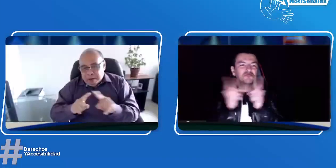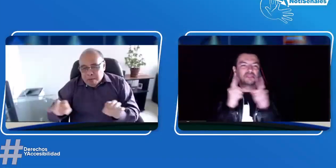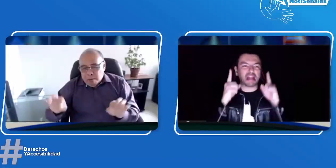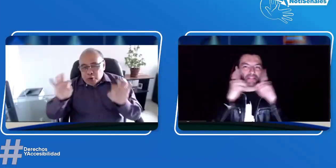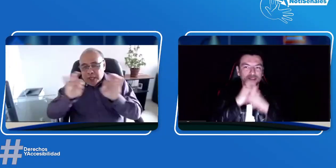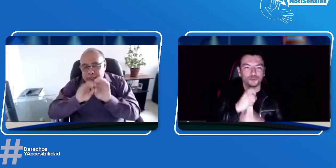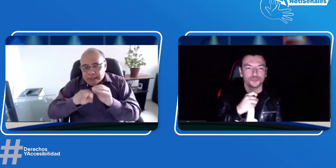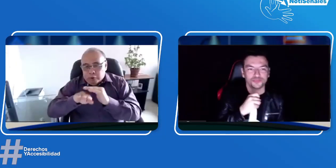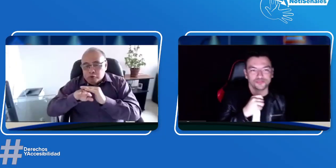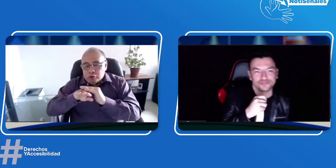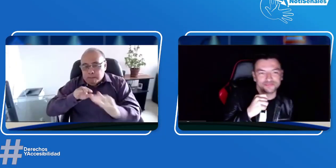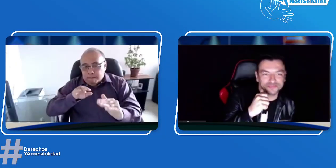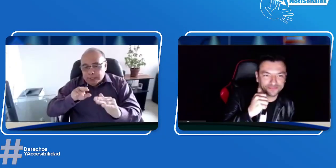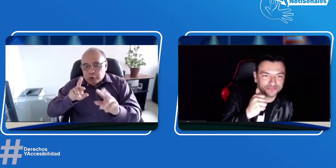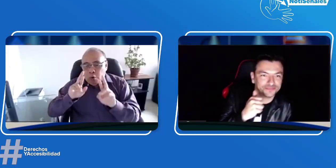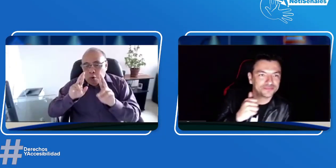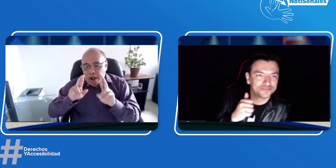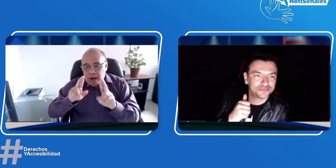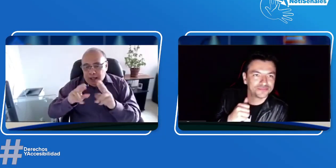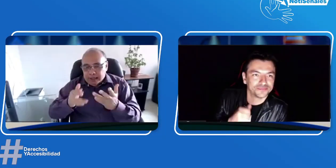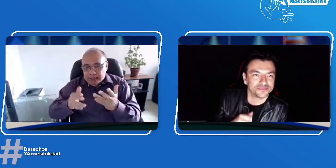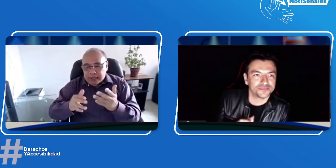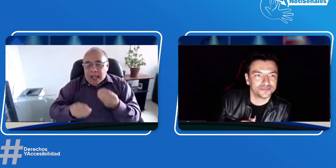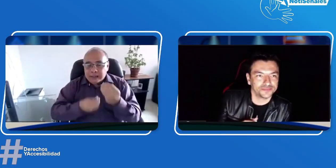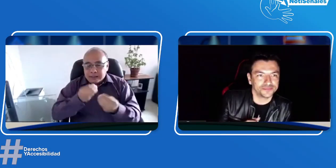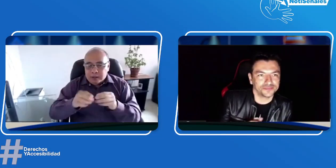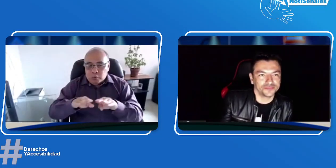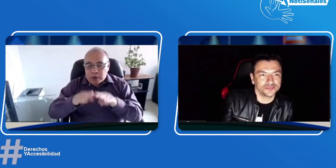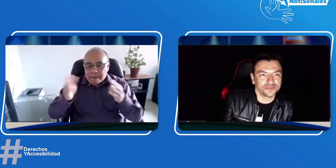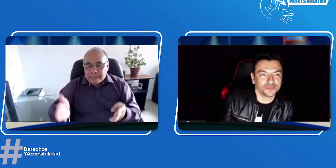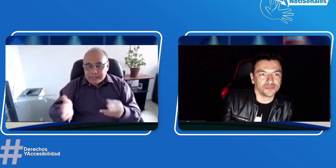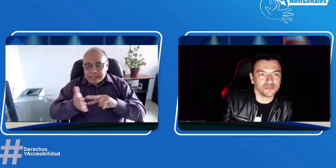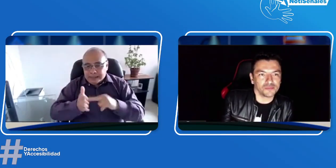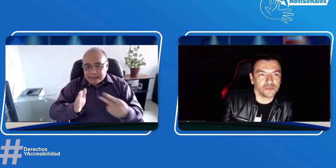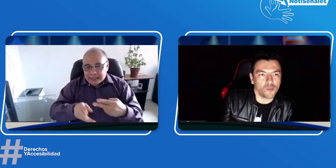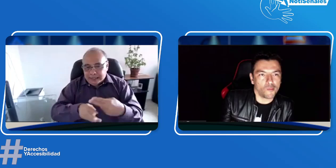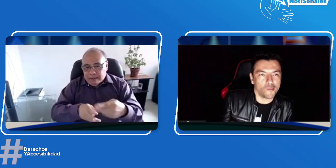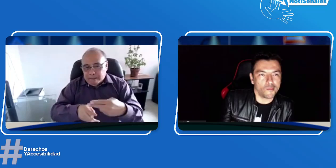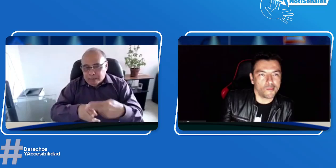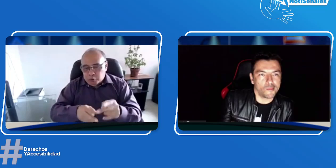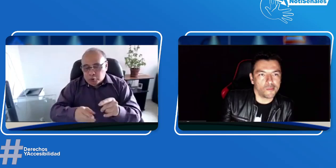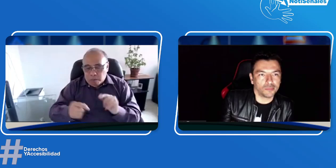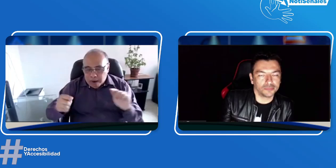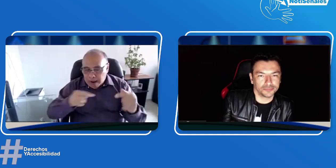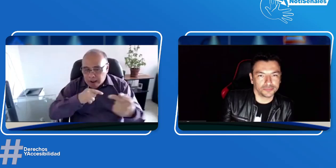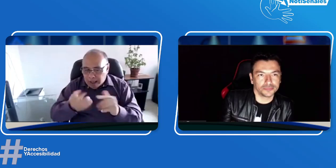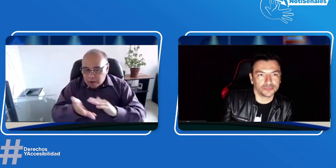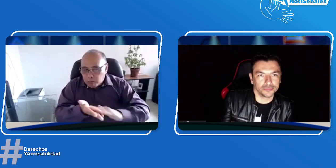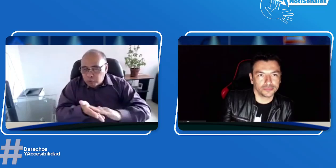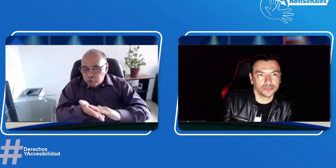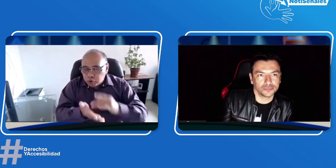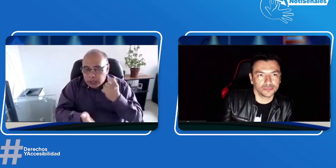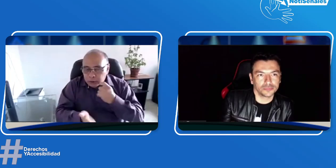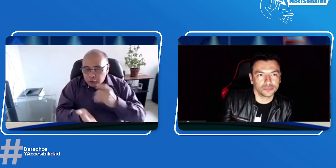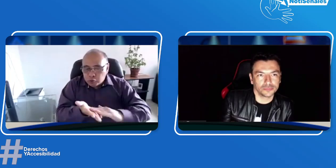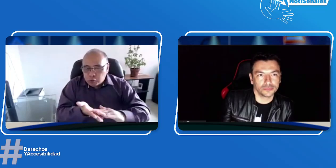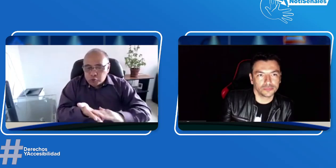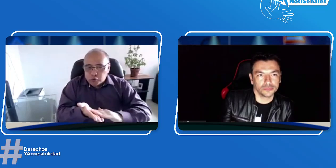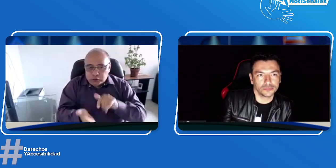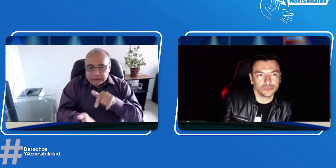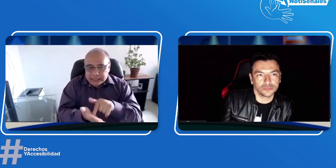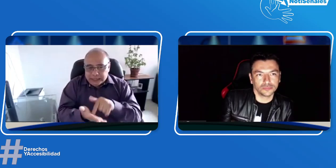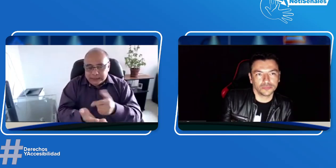nuestro líder sordo también, Daniel Ocampo, para que nos comente acerca de estos asuntos, la opinión que él tiene. Pero la invitación también